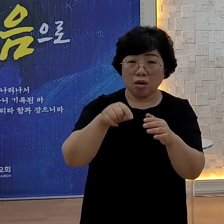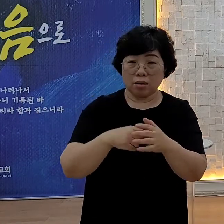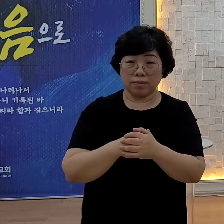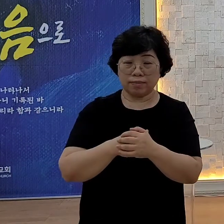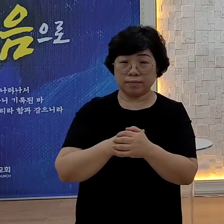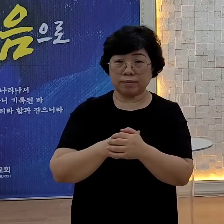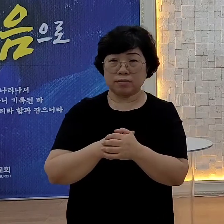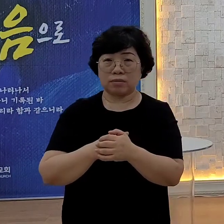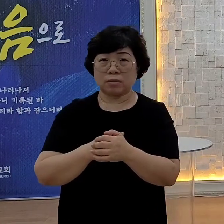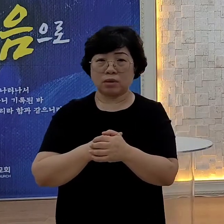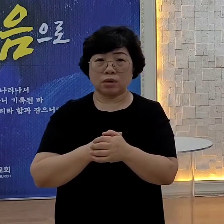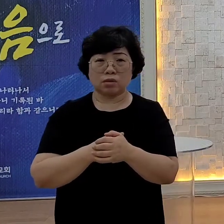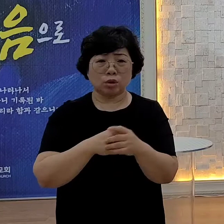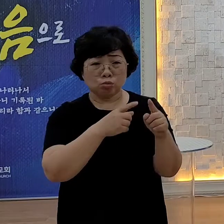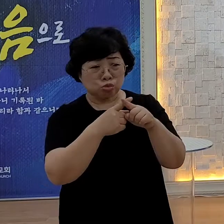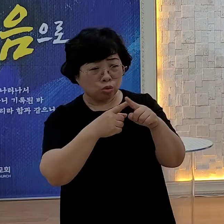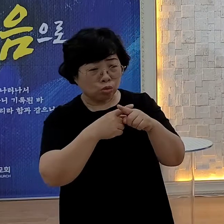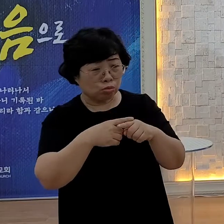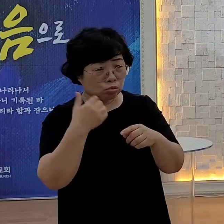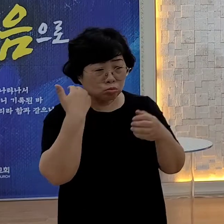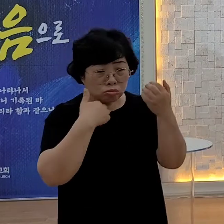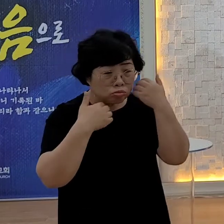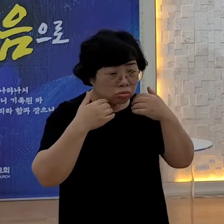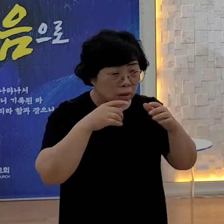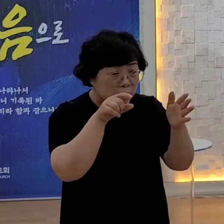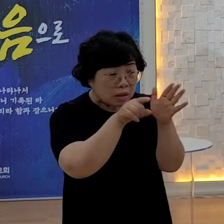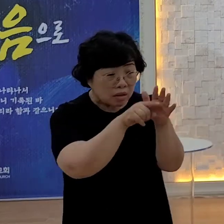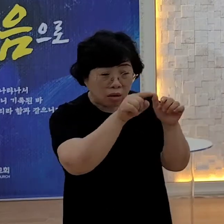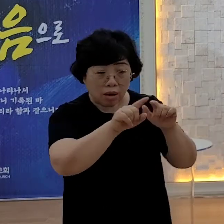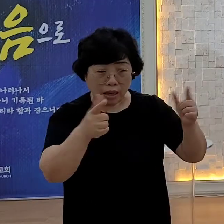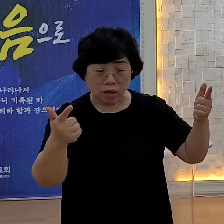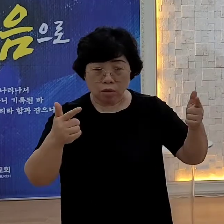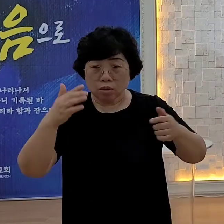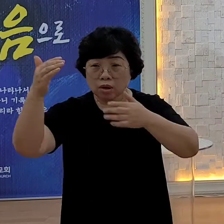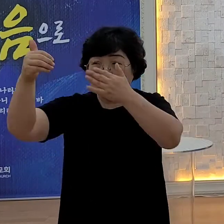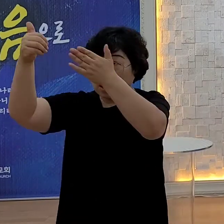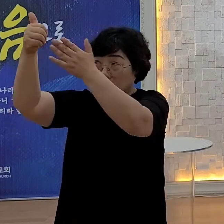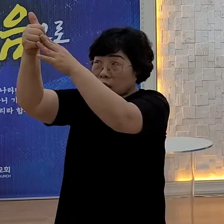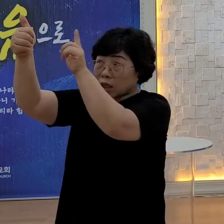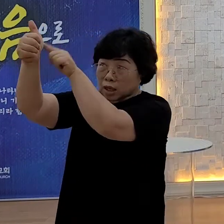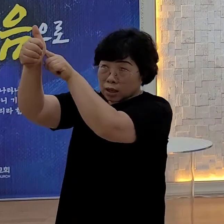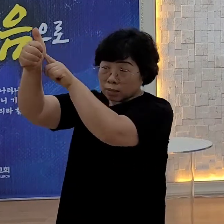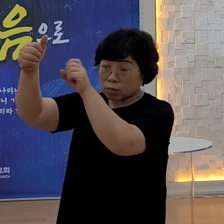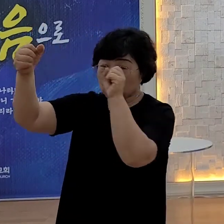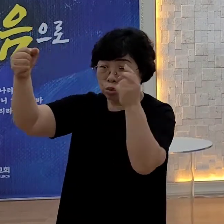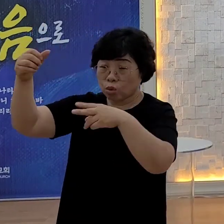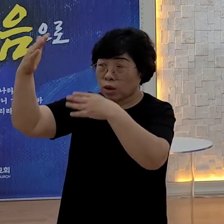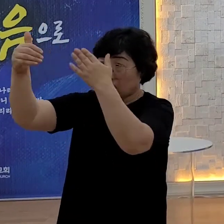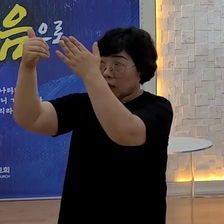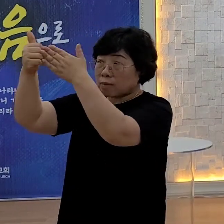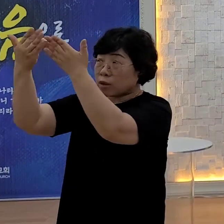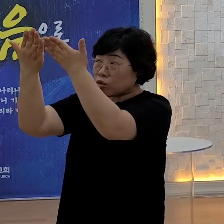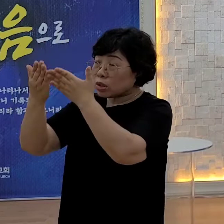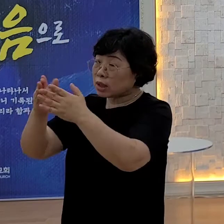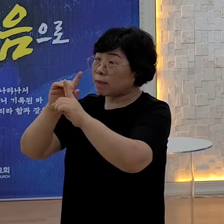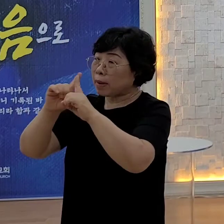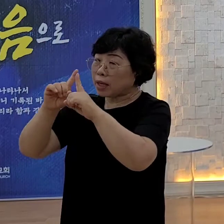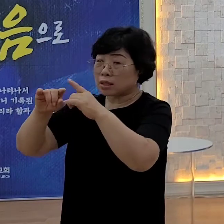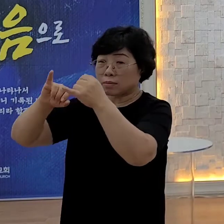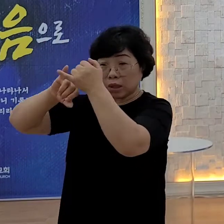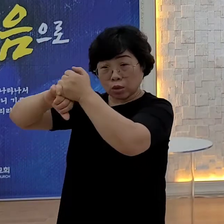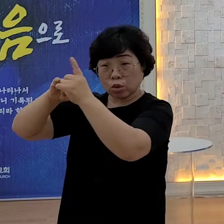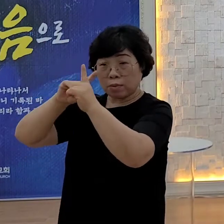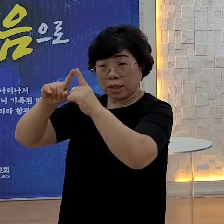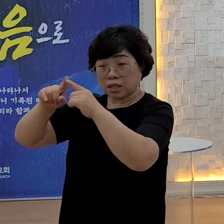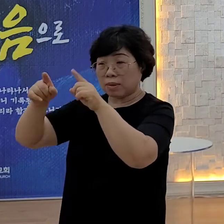아니고 우리가 하나님을 믿는 것이고 그분이 약속하신 그 말씀을 믿는 게 이게